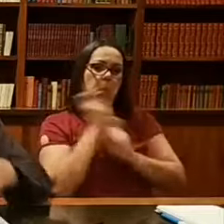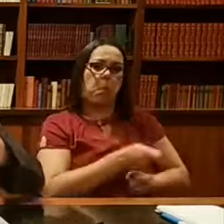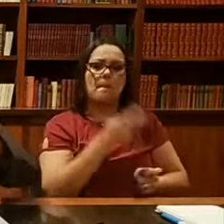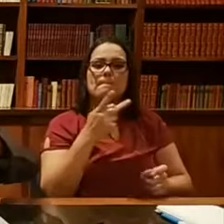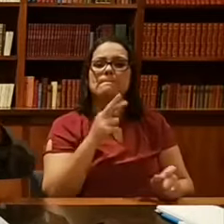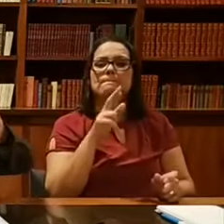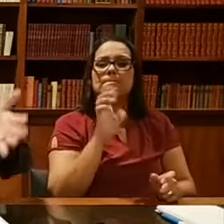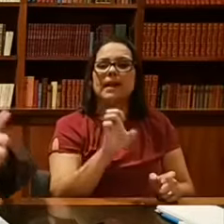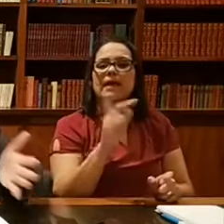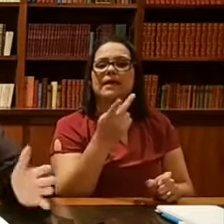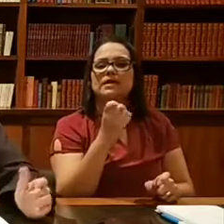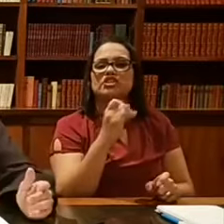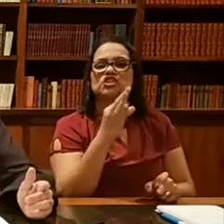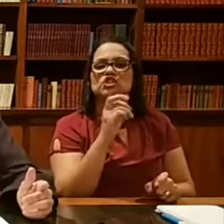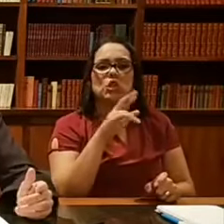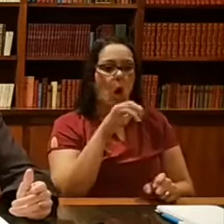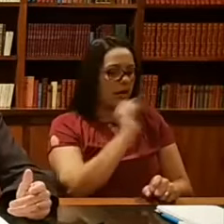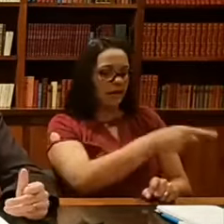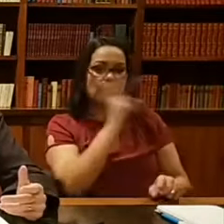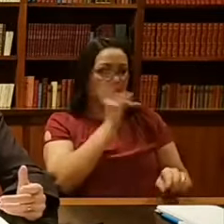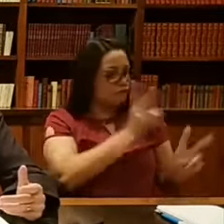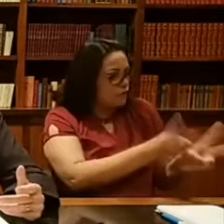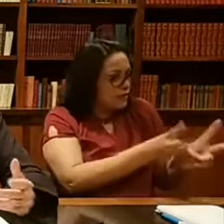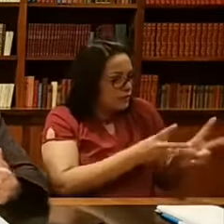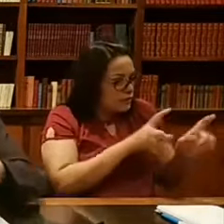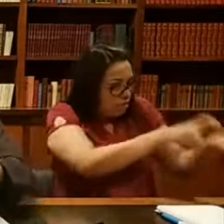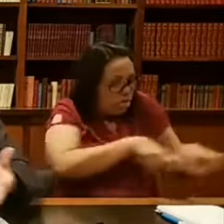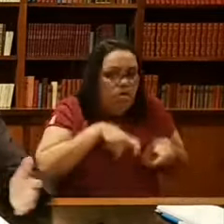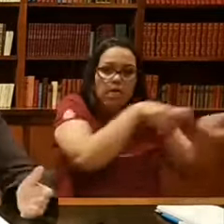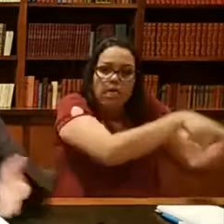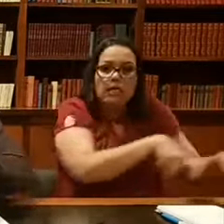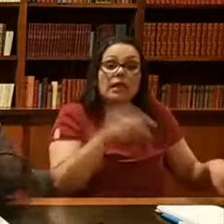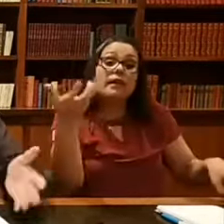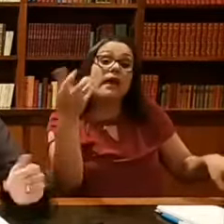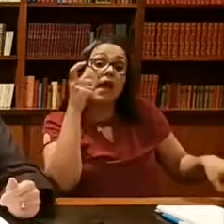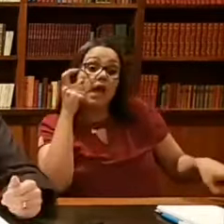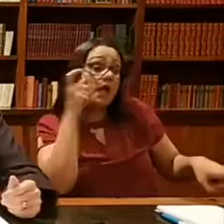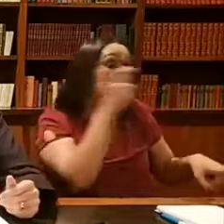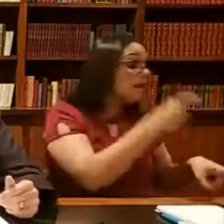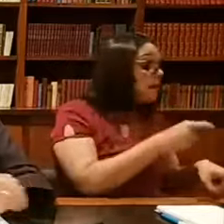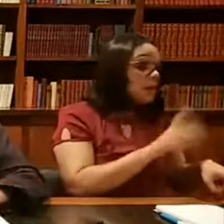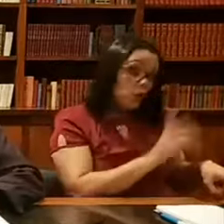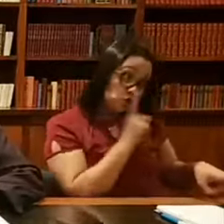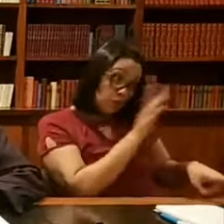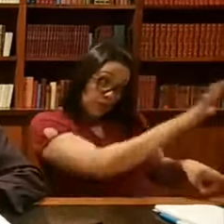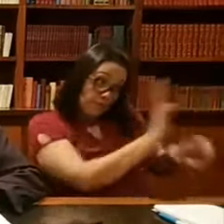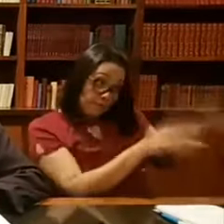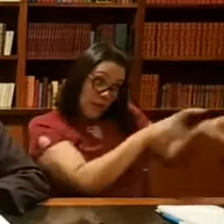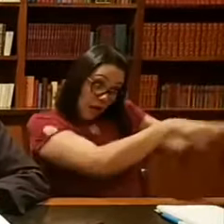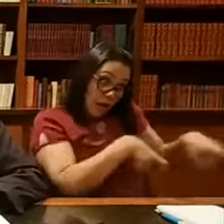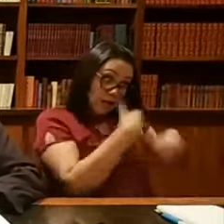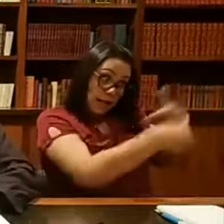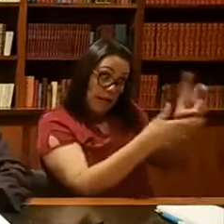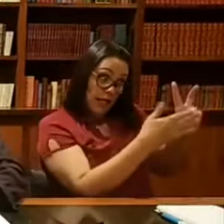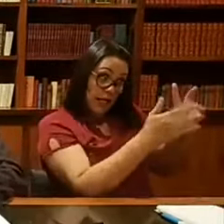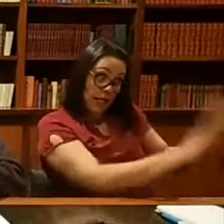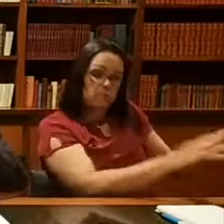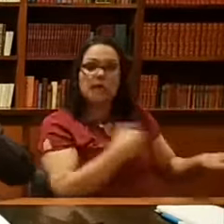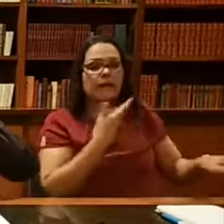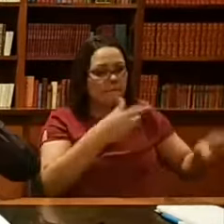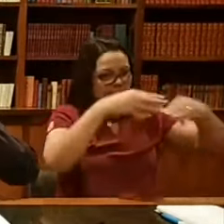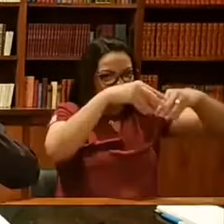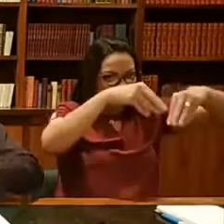que essas áreas do futuro viessem a ser exploradas. E o que os caras querem? De olho, é na riqueza que tem embaixo da terra. Então fala